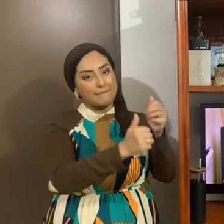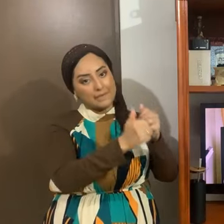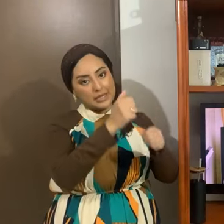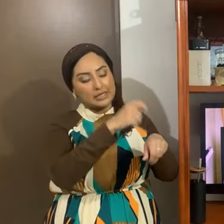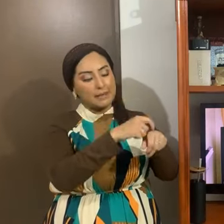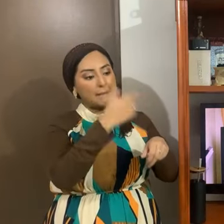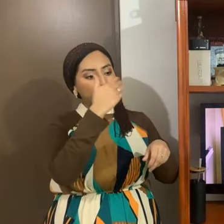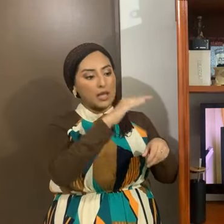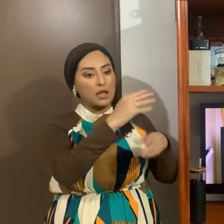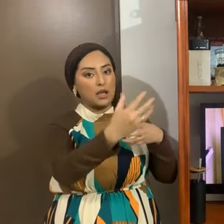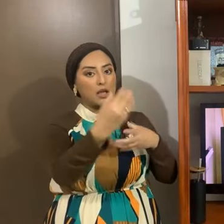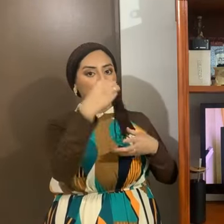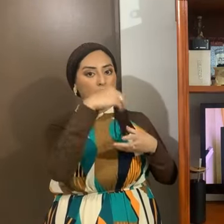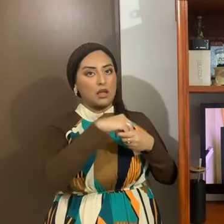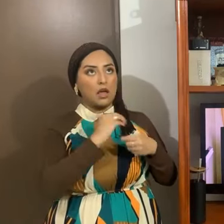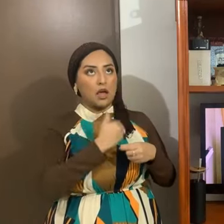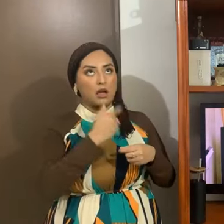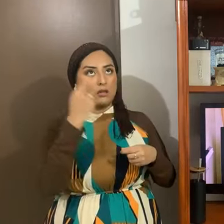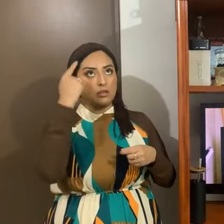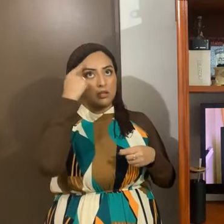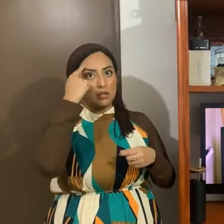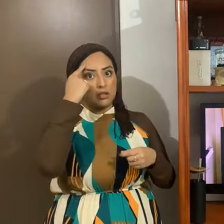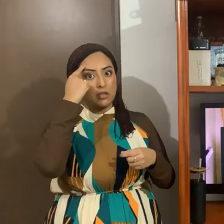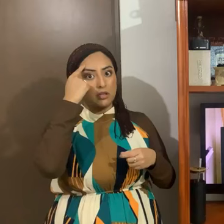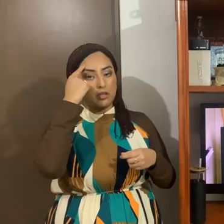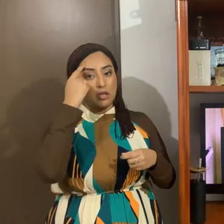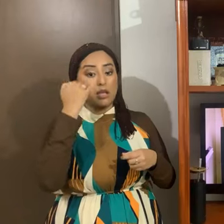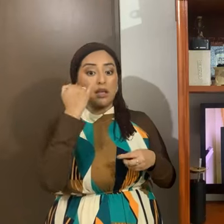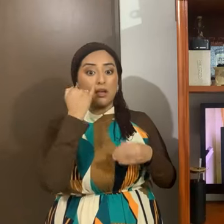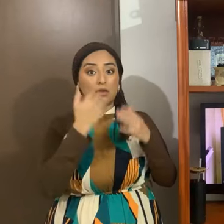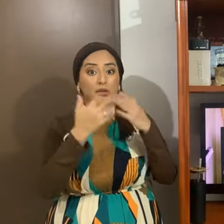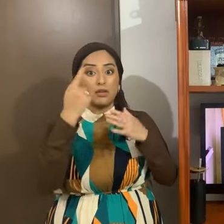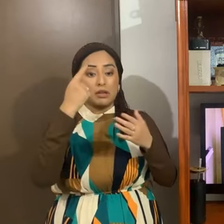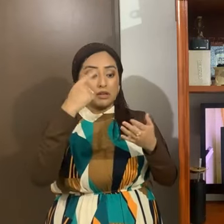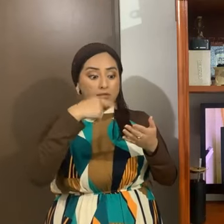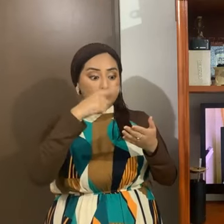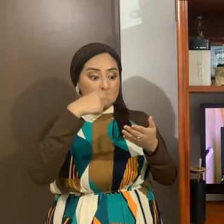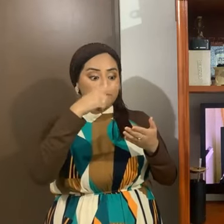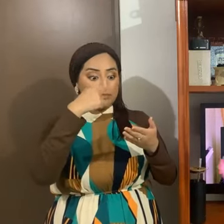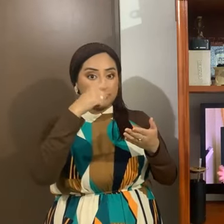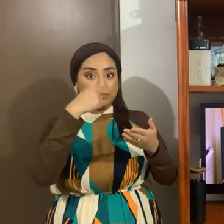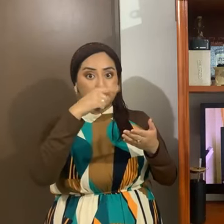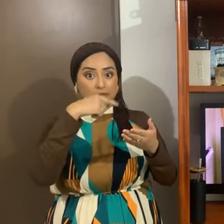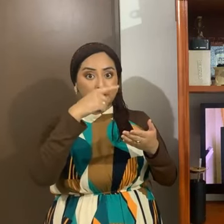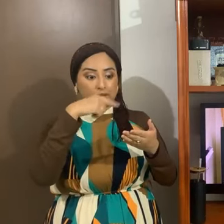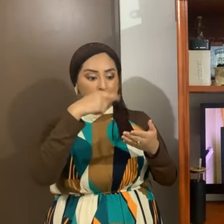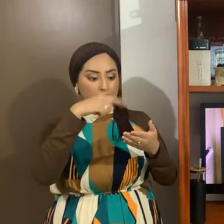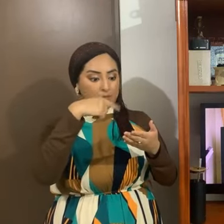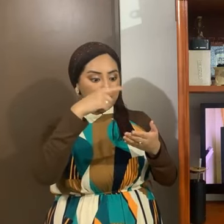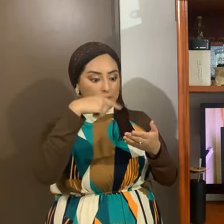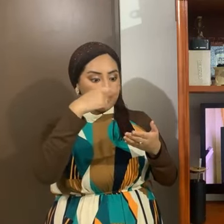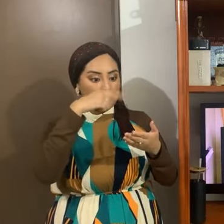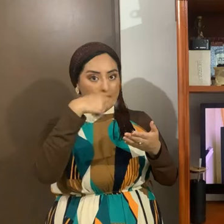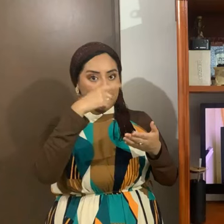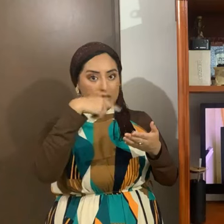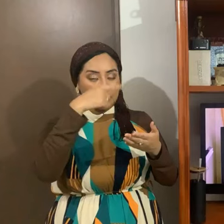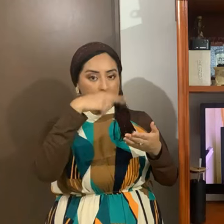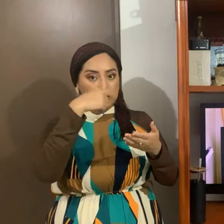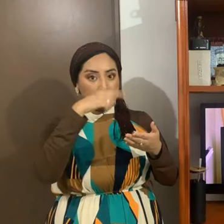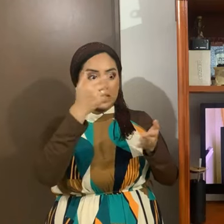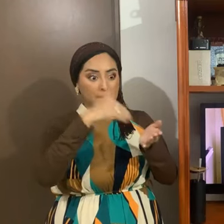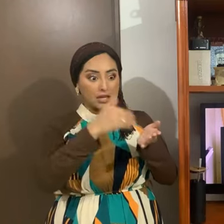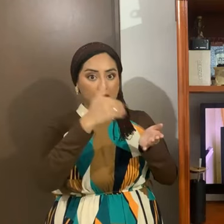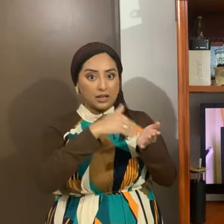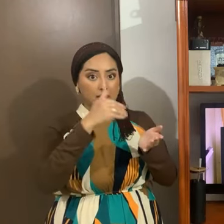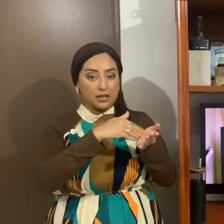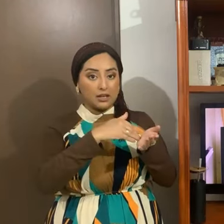malos, en nuestro pensamiento. Vuelvo a repetirlo, si alguien se la pasa viendo cosas en pantallas y pantallas y pantallas y pantallas y pantallas